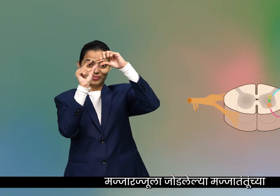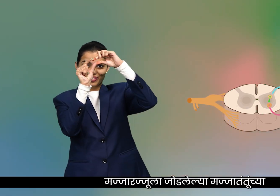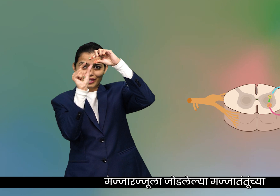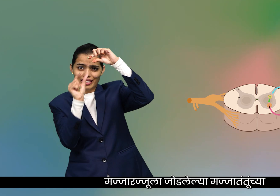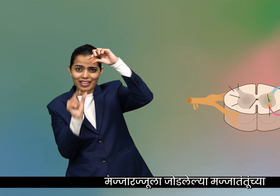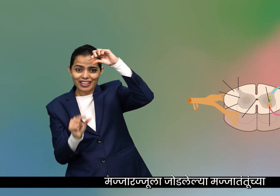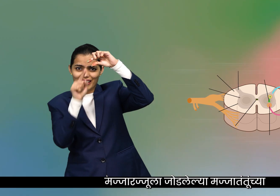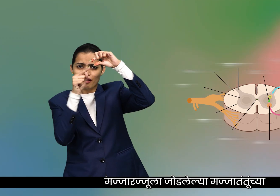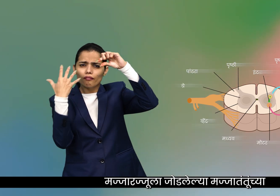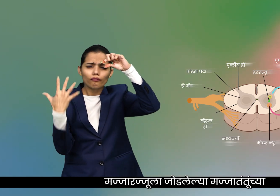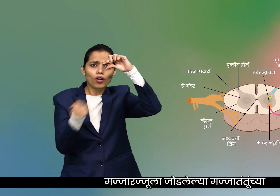मज्जारज्जूला जोडलेल्या मज्जातंतूच्या